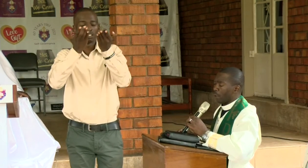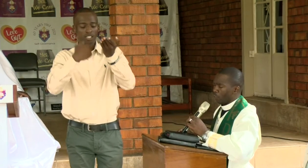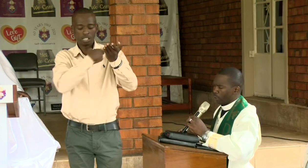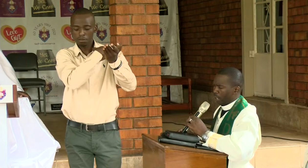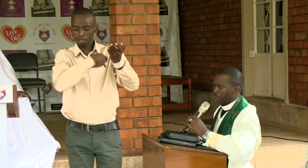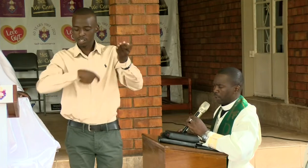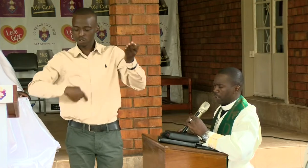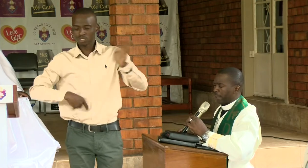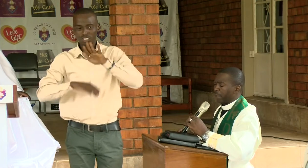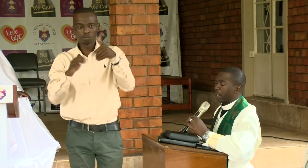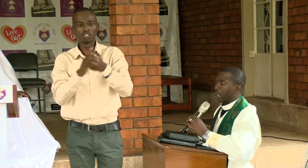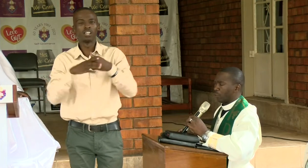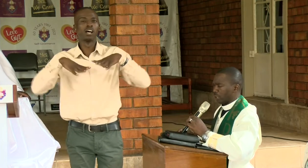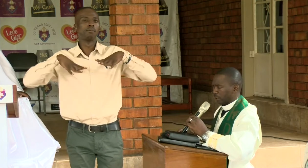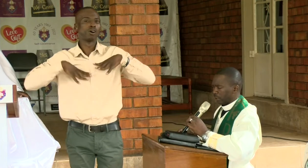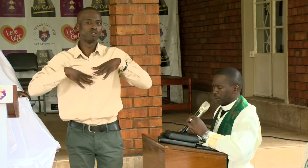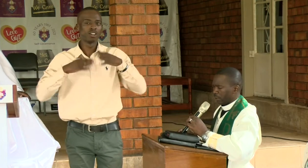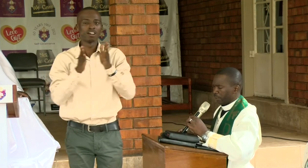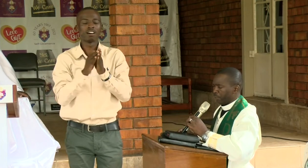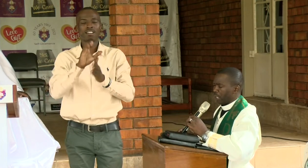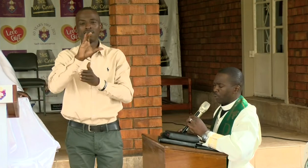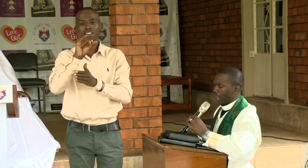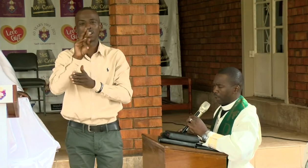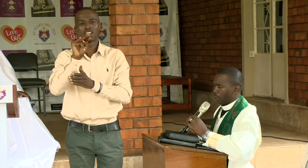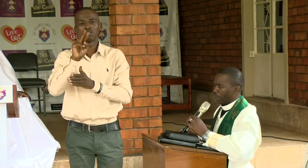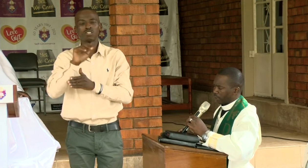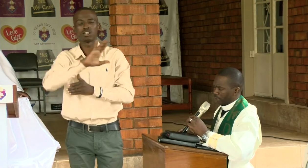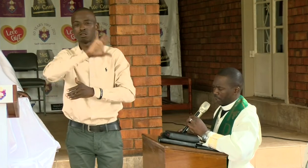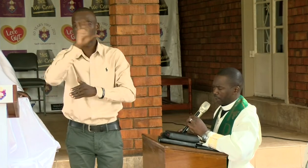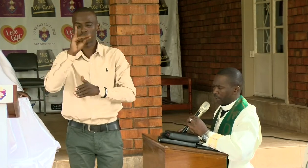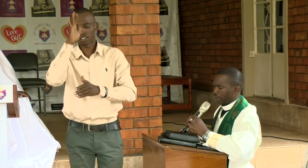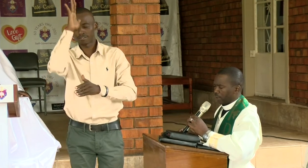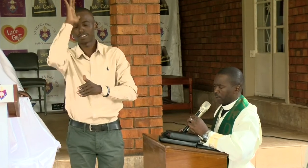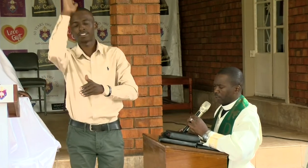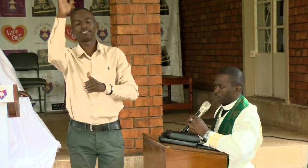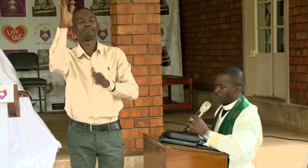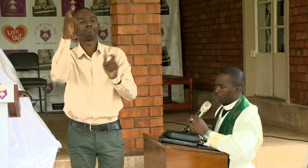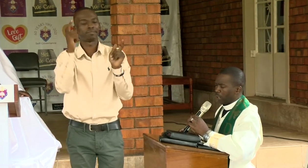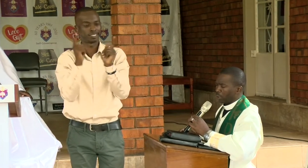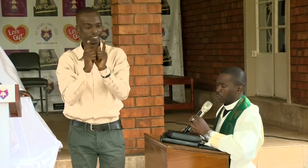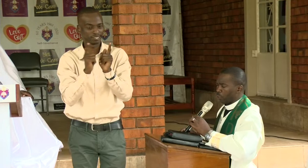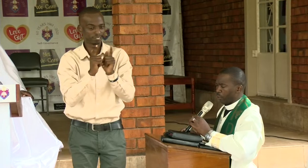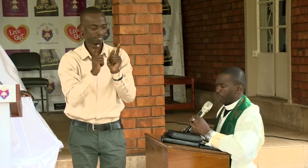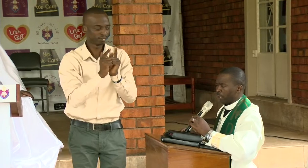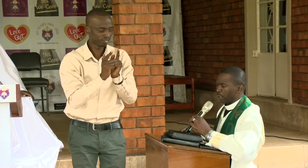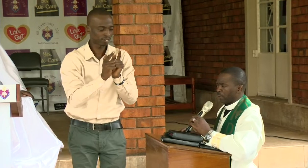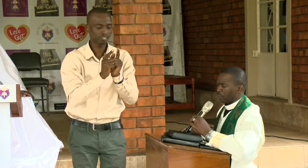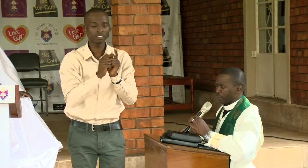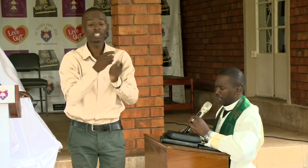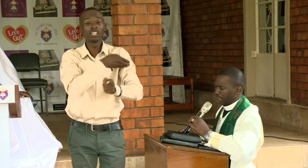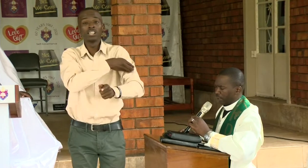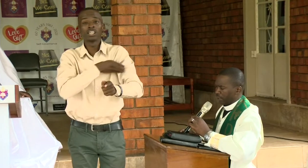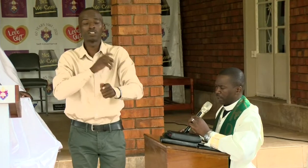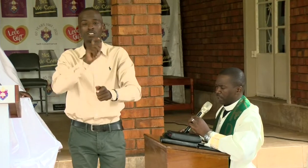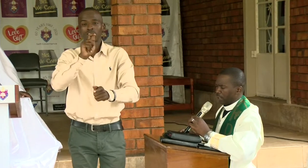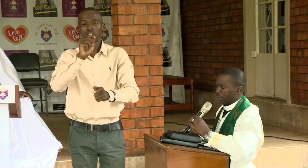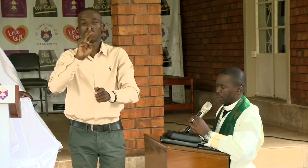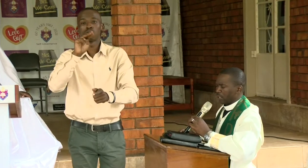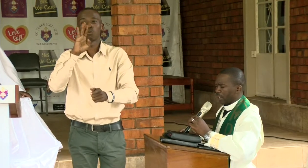basaabadinkoni abawummula ne bakanoni bonna mukama obasinkane omuddu wa kawuni tubomwe